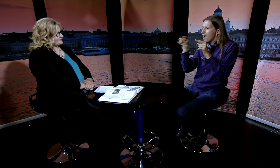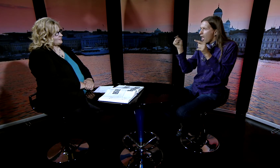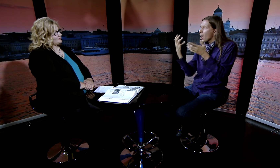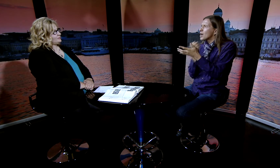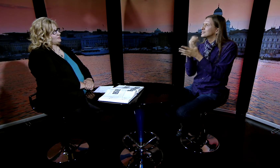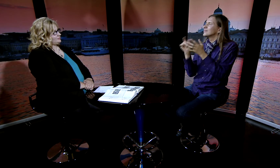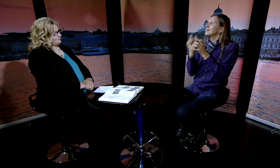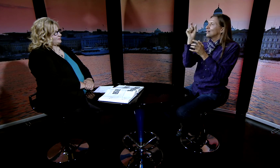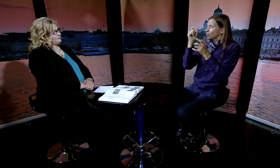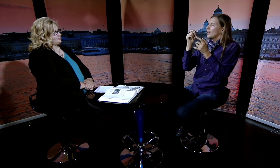käyttää.